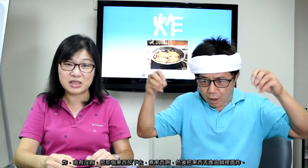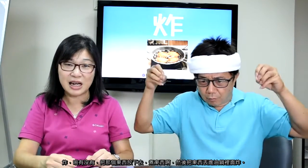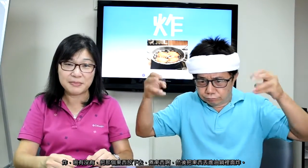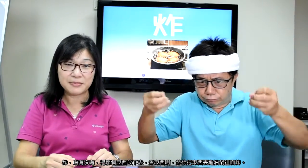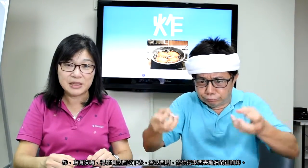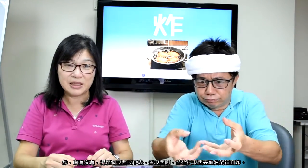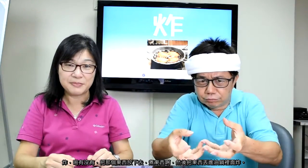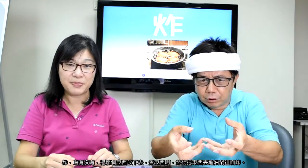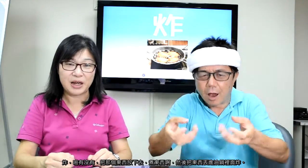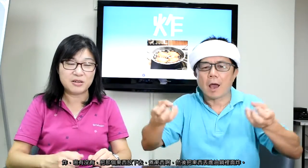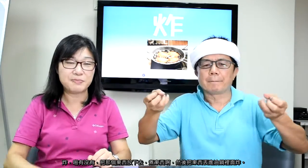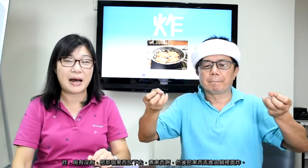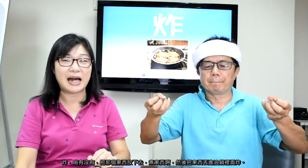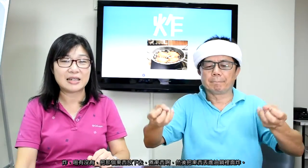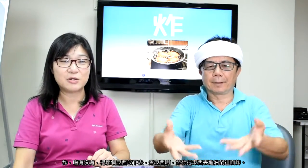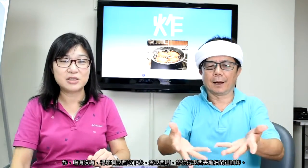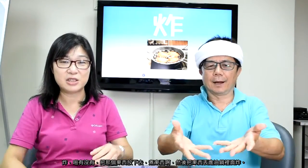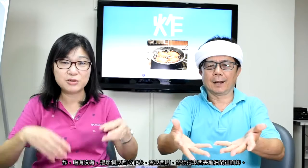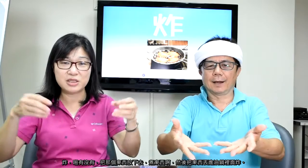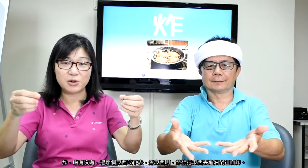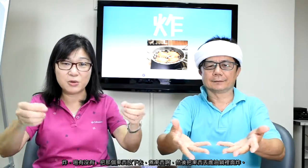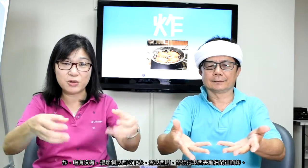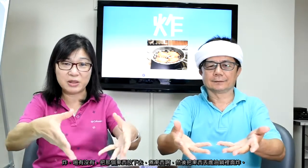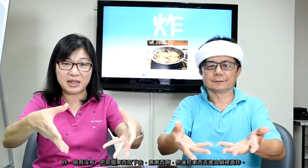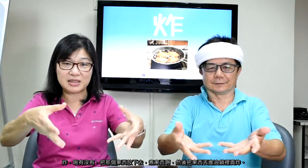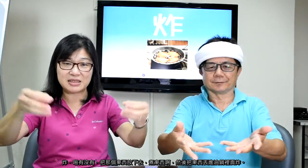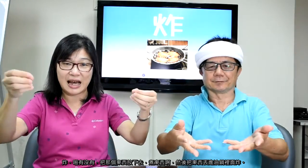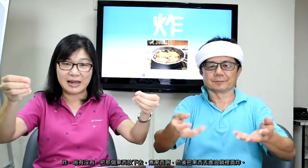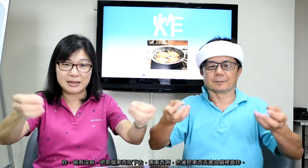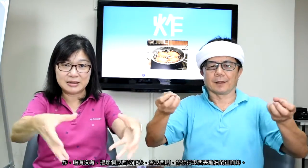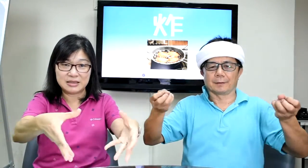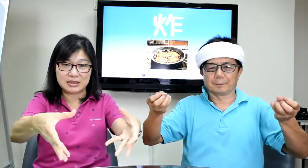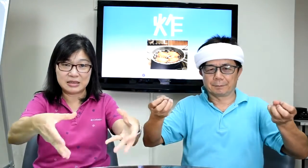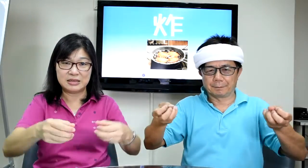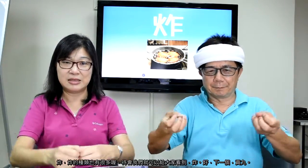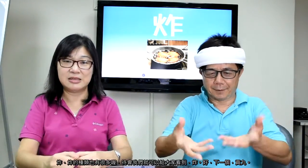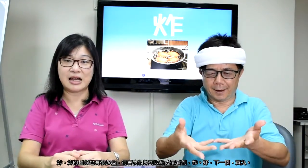啊，然后把东西丢进油锅里面炸，炸，